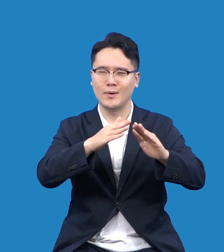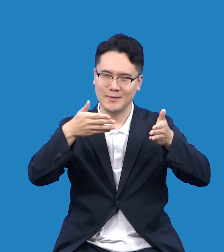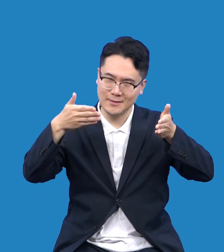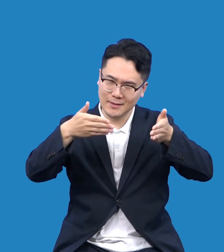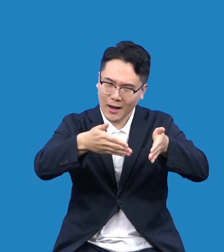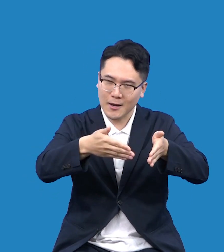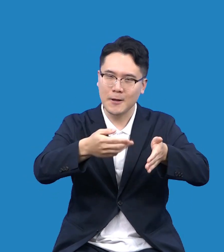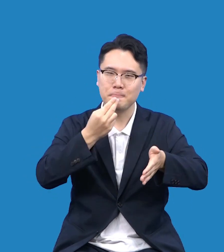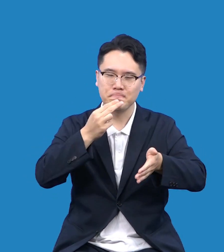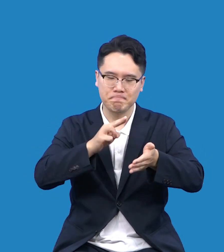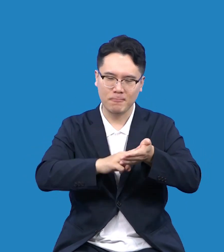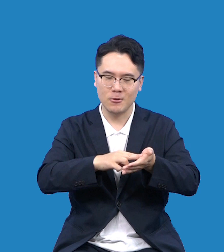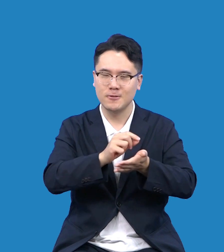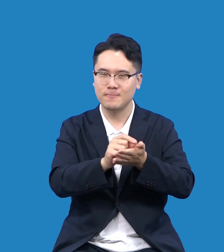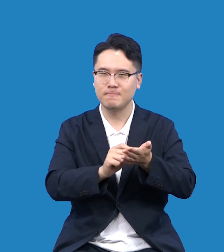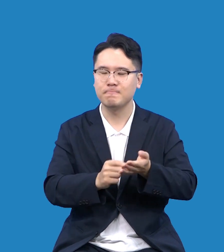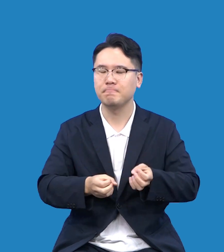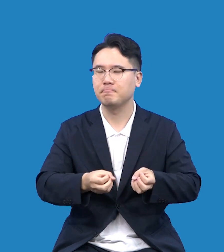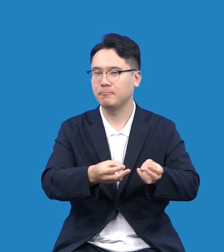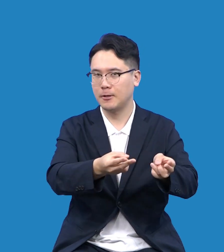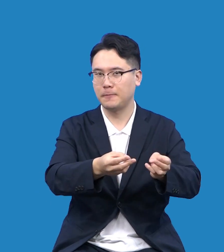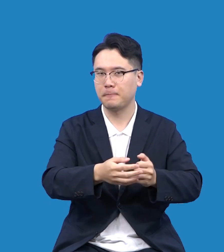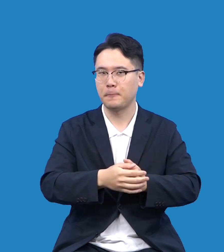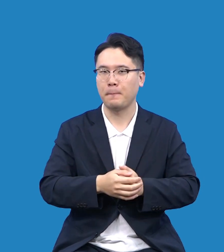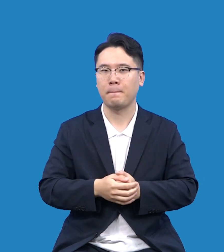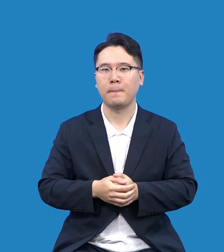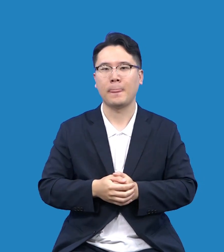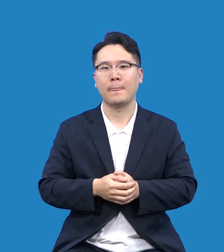편지를 씁니다. 사도 요한을